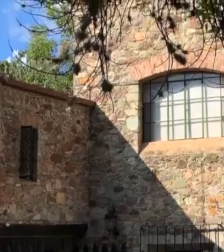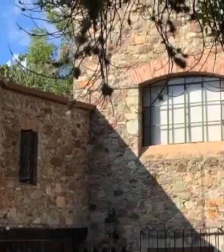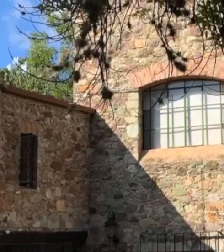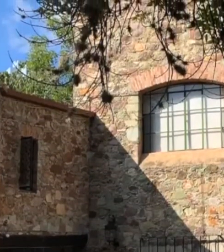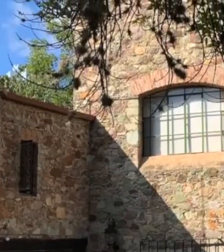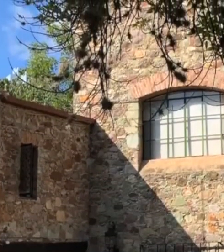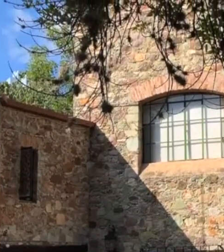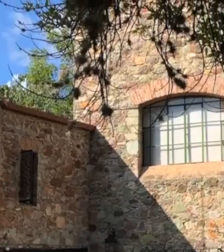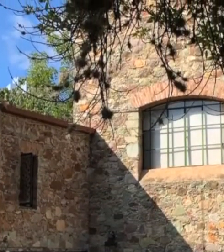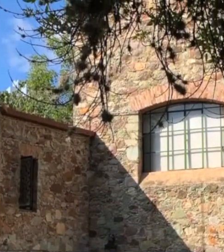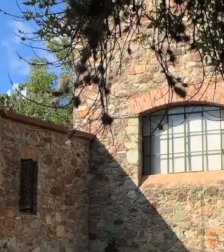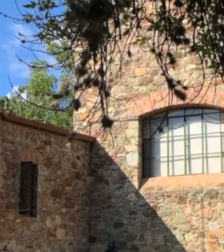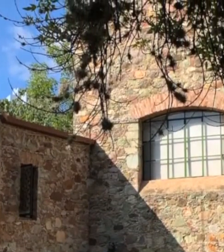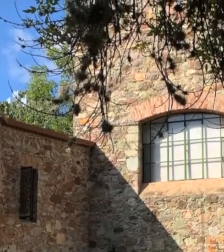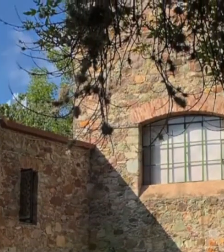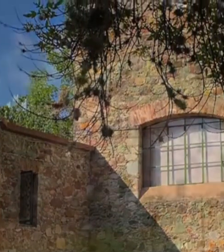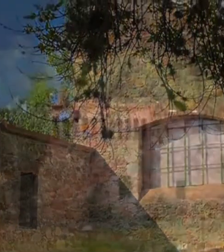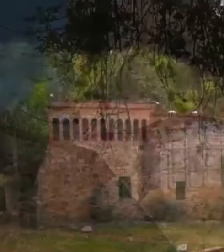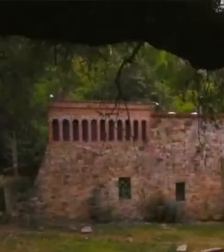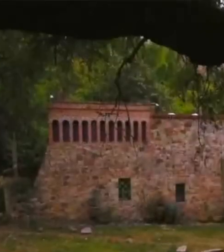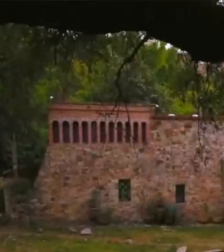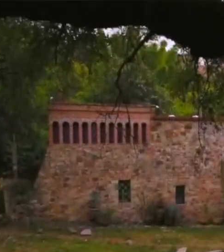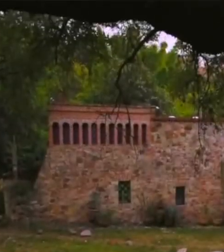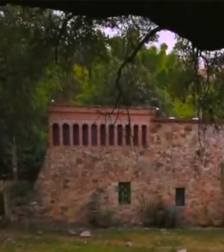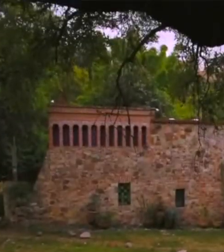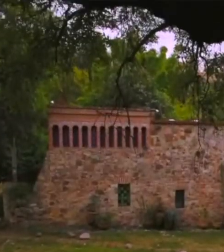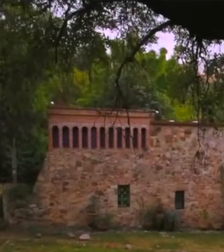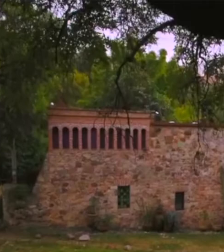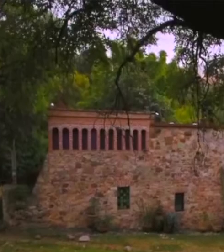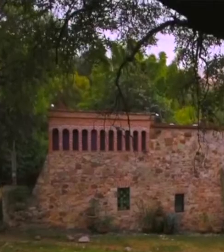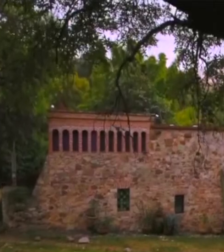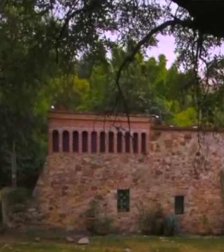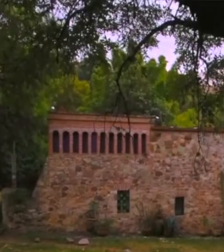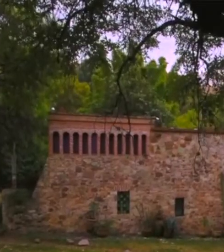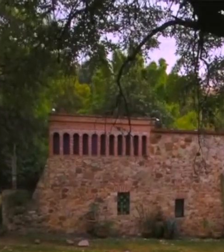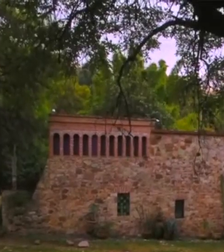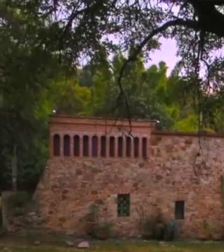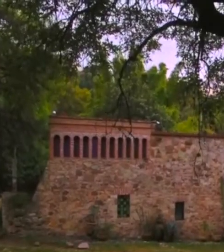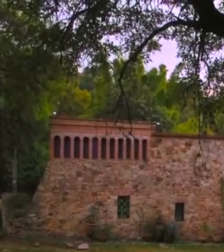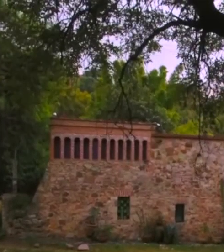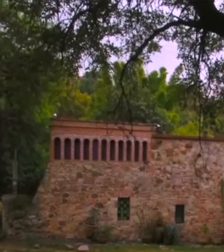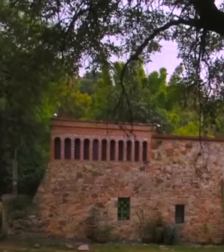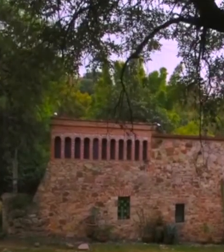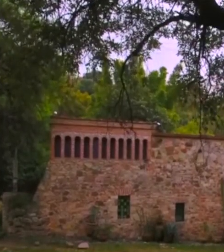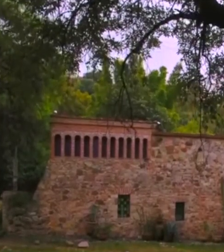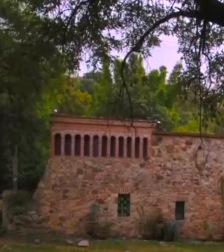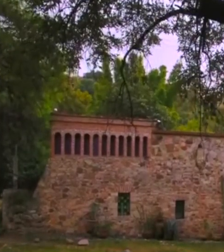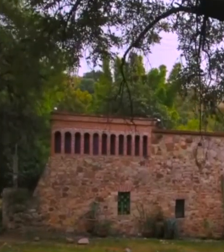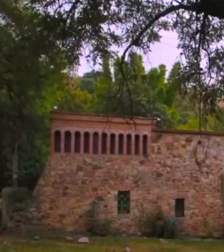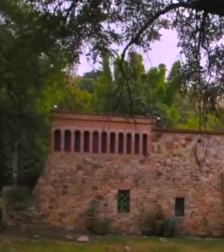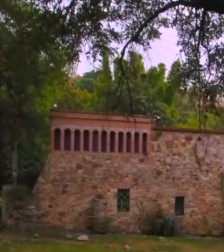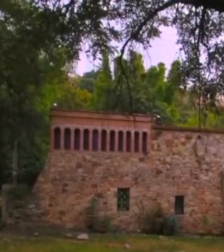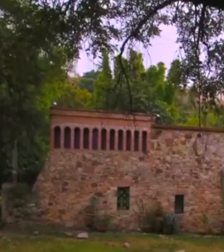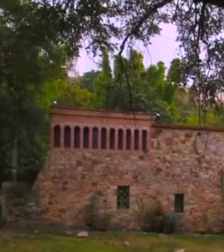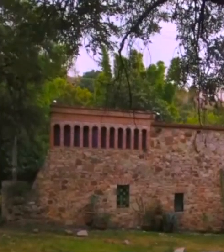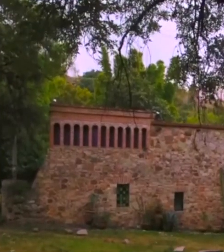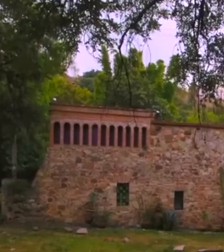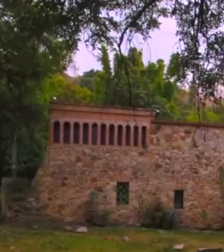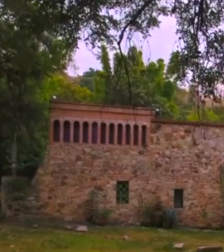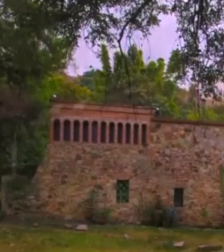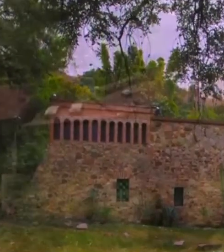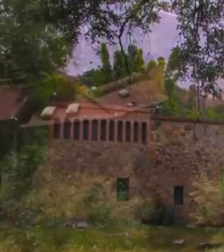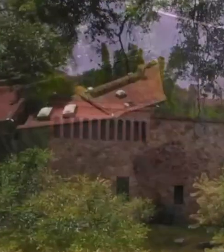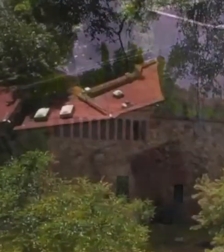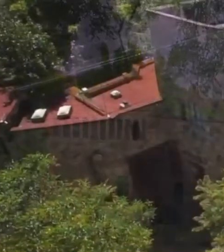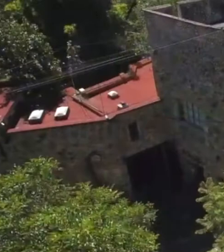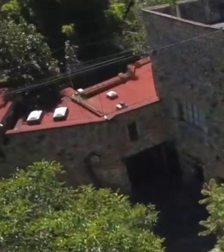ておりますが、今でも建築当時の素晴らしさが伝わってきます。 この豪邸には川との境に面したところ